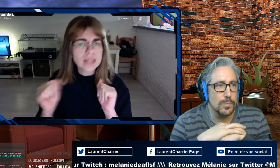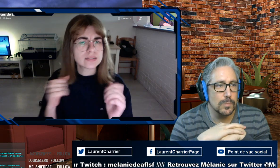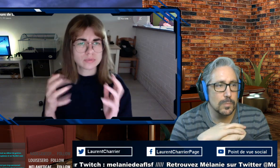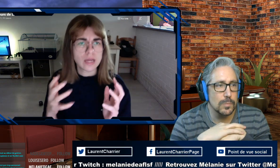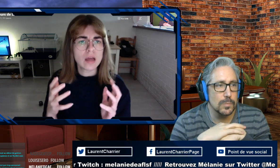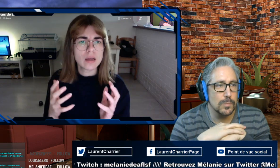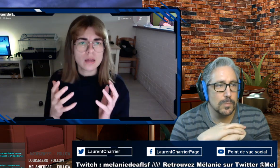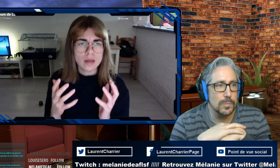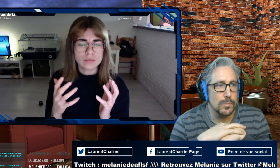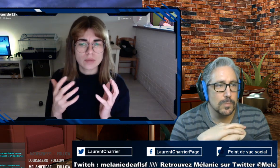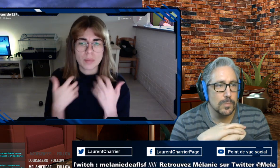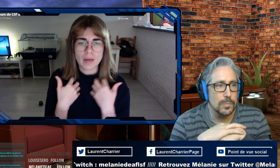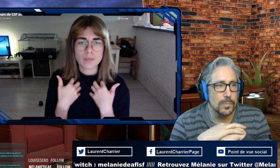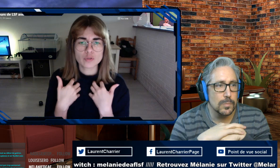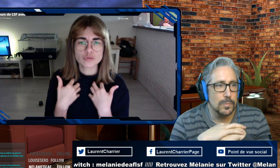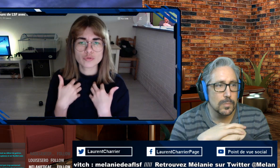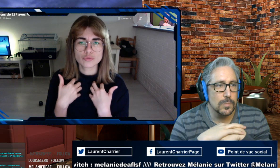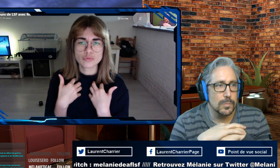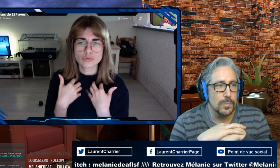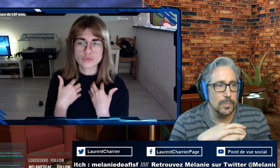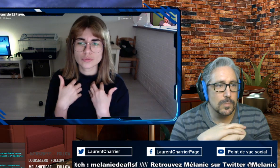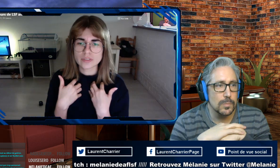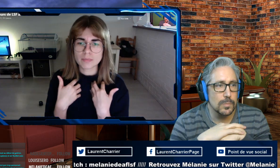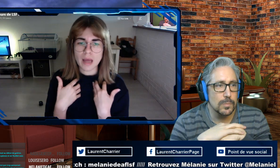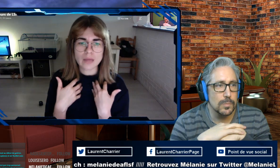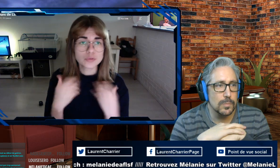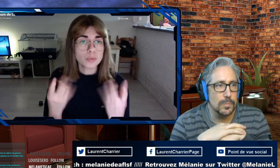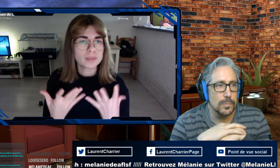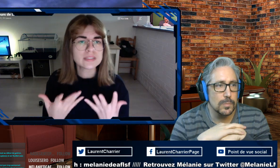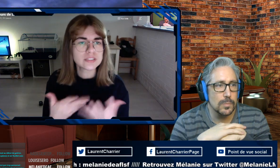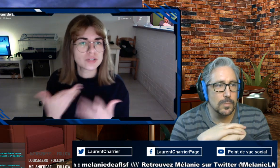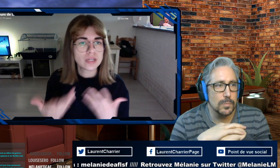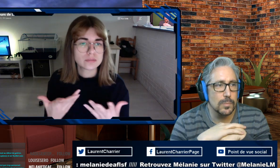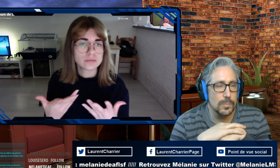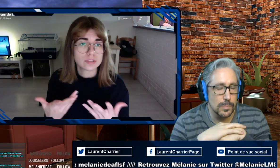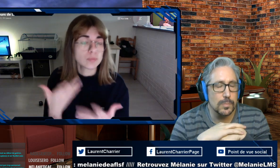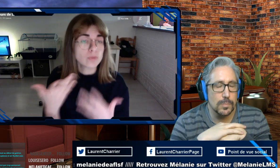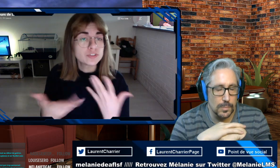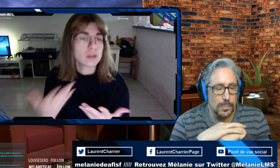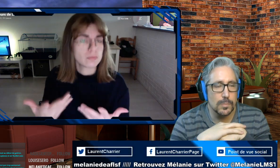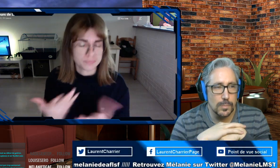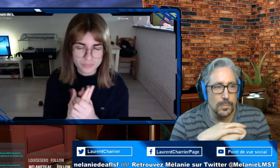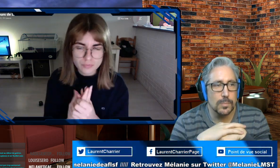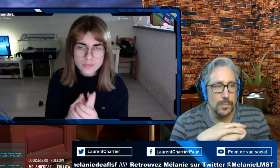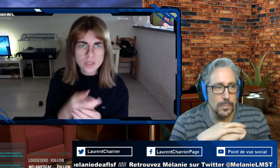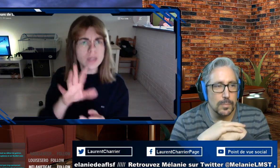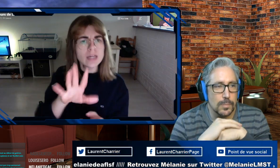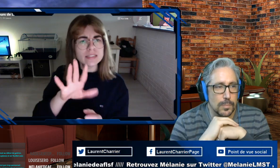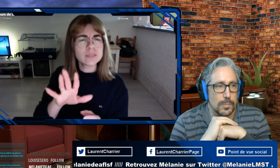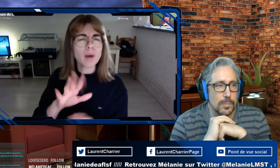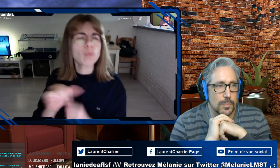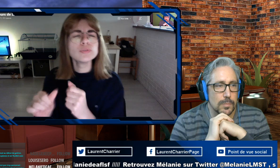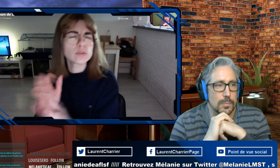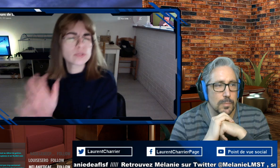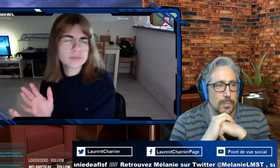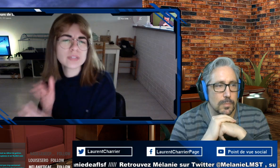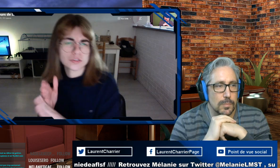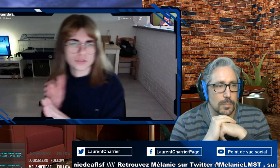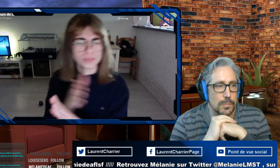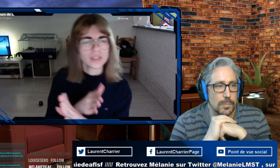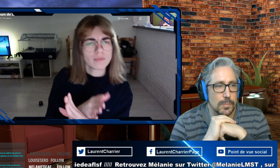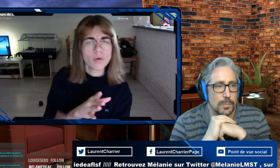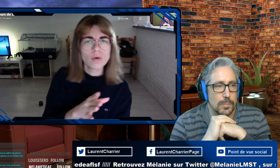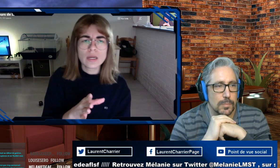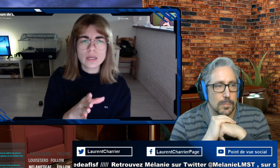des gestes, tout ça, apparemment, je n'étais pas surpris des gestes, enfin, je m'affichais. N'était pas au bout d'un an et demi, hein,